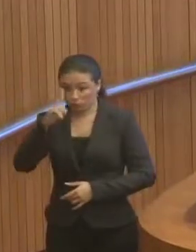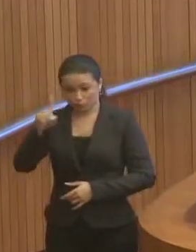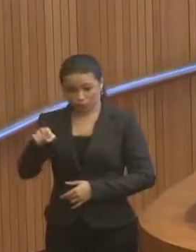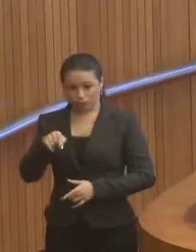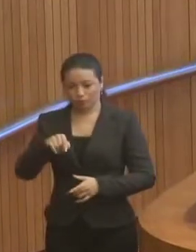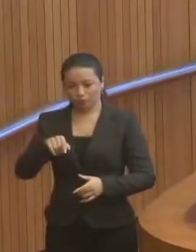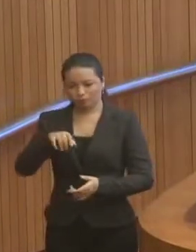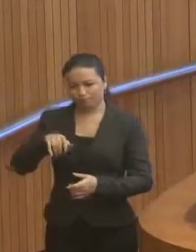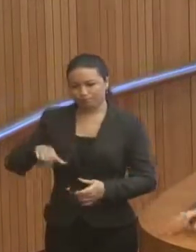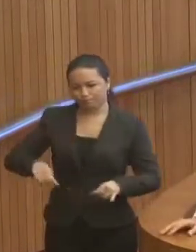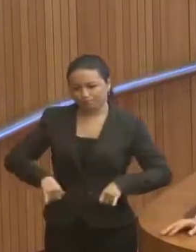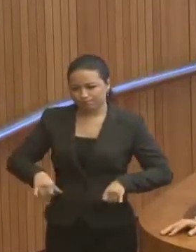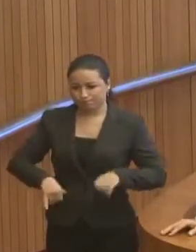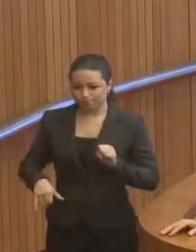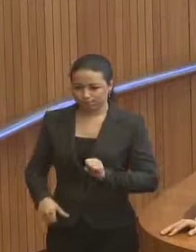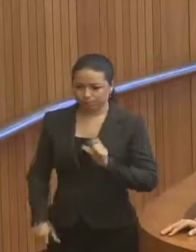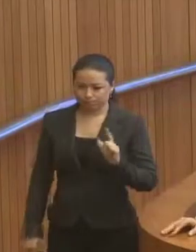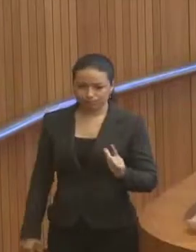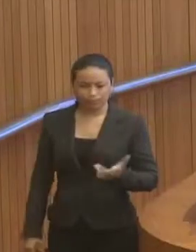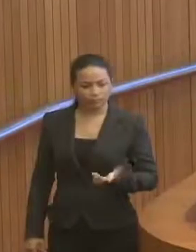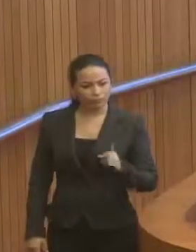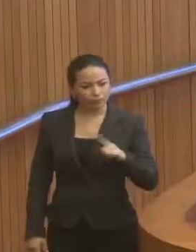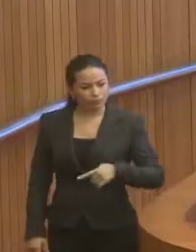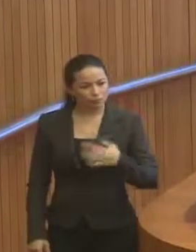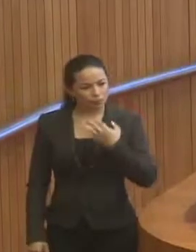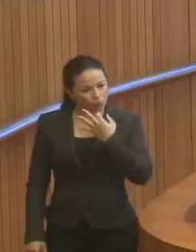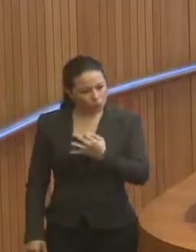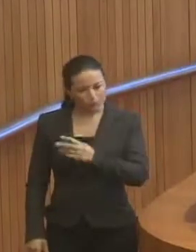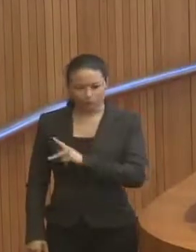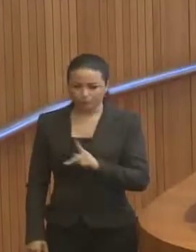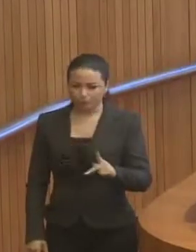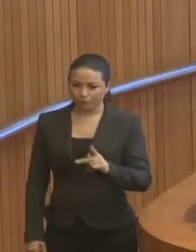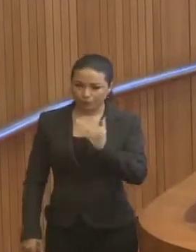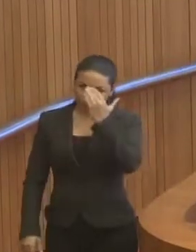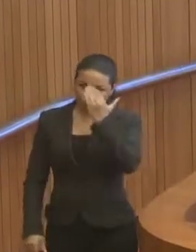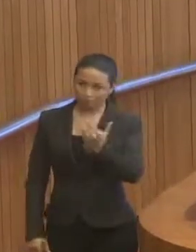greve, de sofrimento aqui em São Luís. Eram essas minhas palavras, senhor presidente. Muito obrigado.